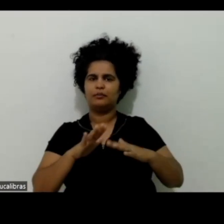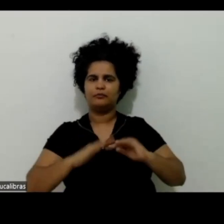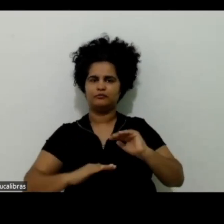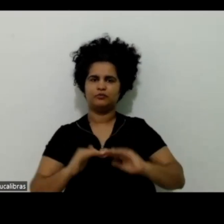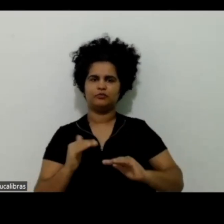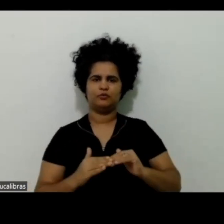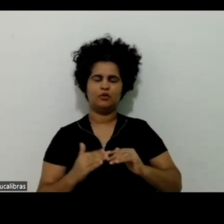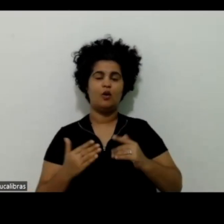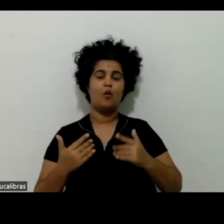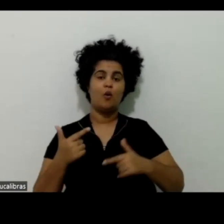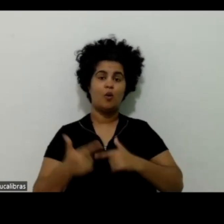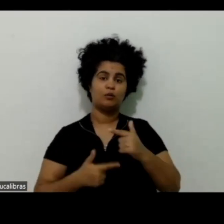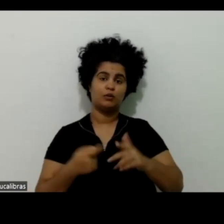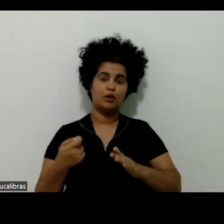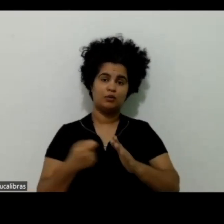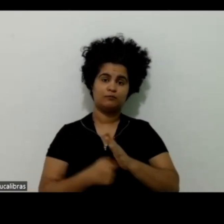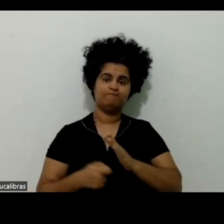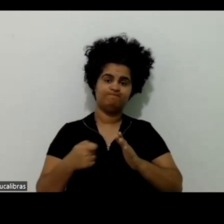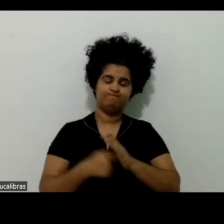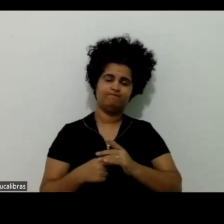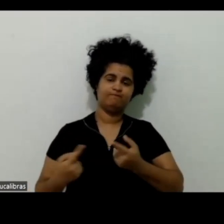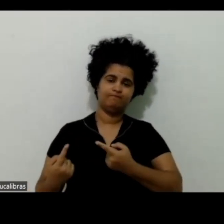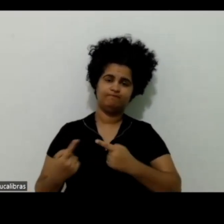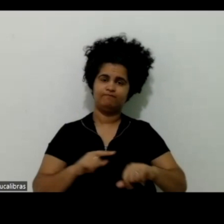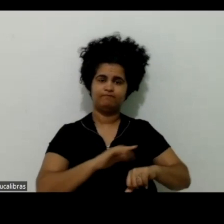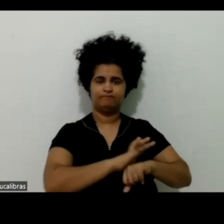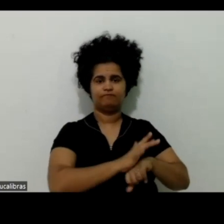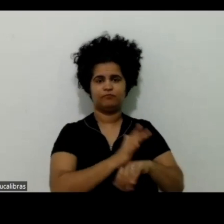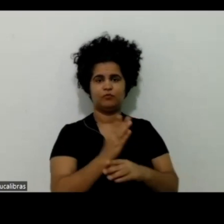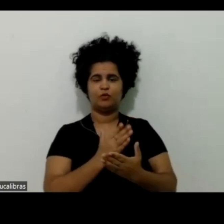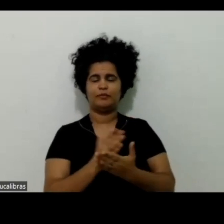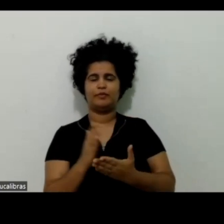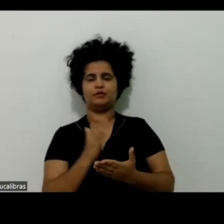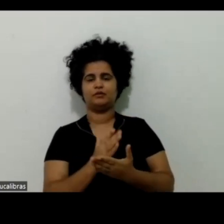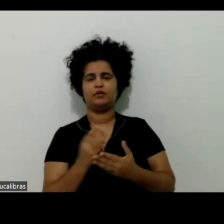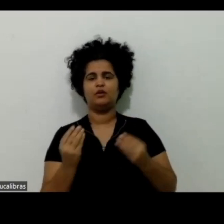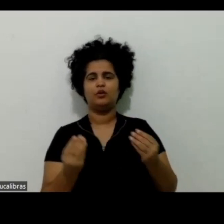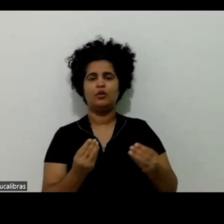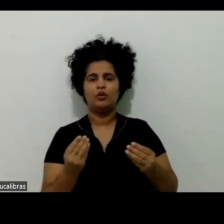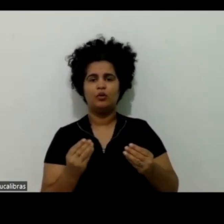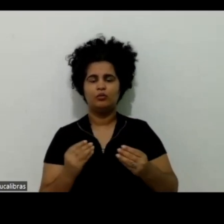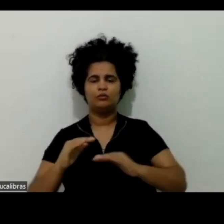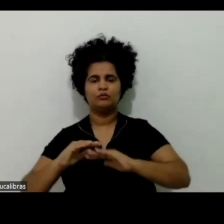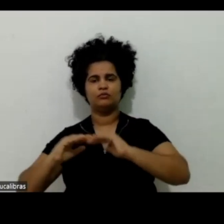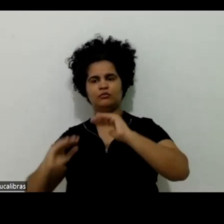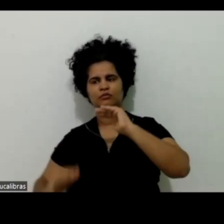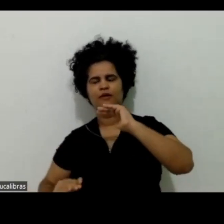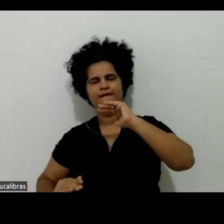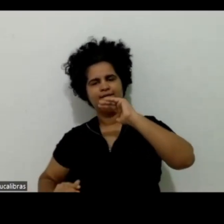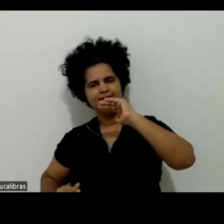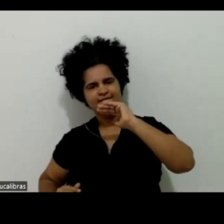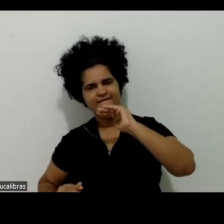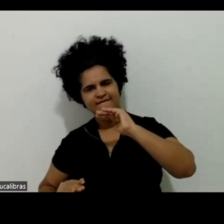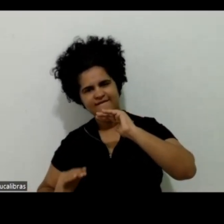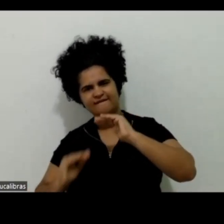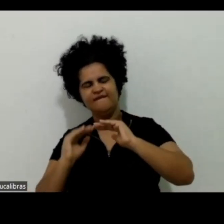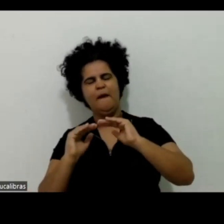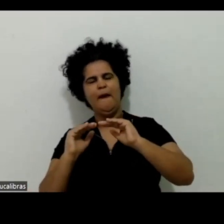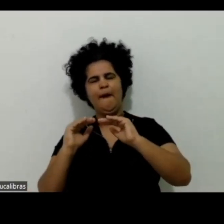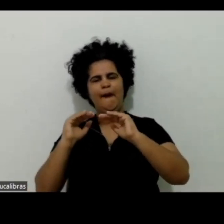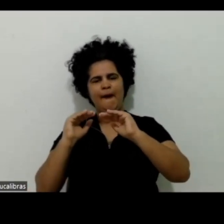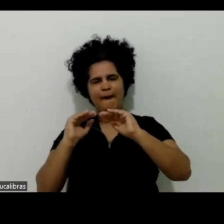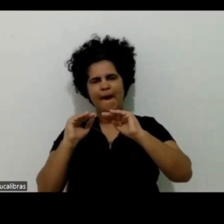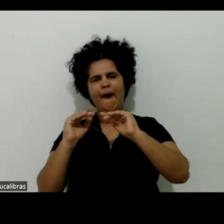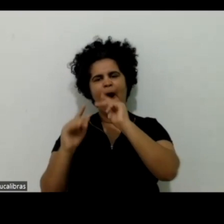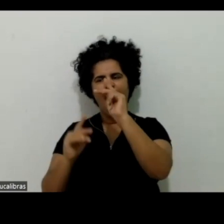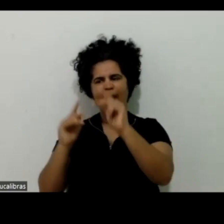ao racismo, ele tem que começar pelo combate à institucionalização das desigualdades, né, que atravessa as populações, porque o